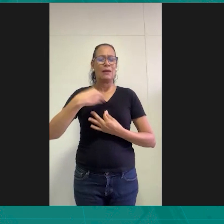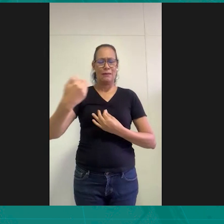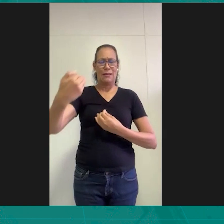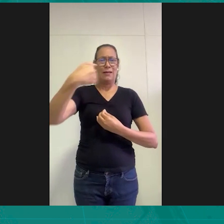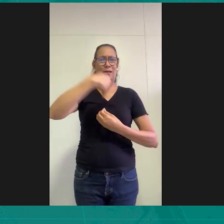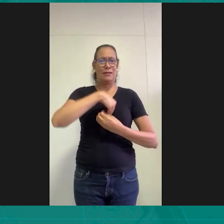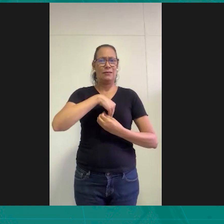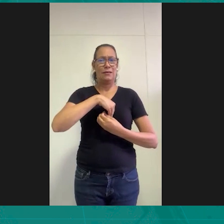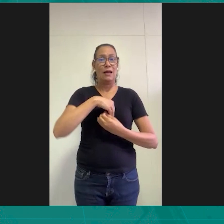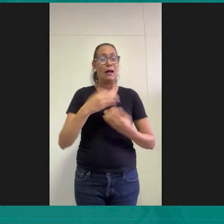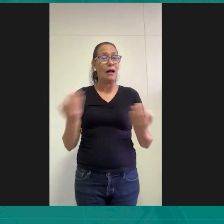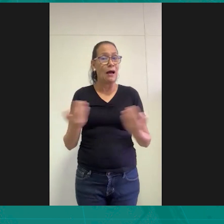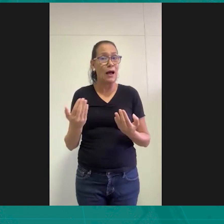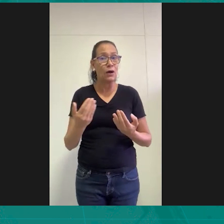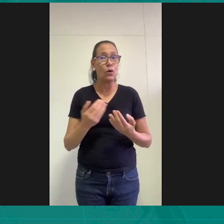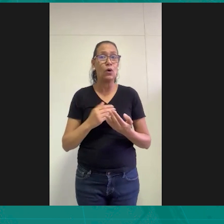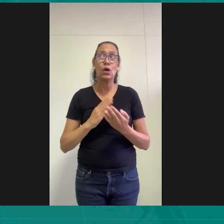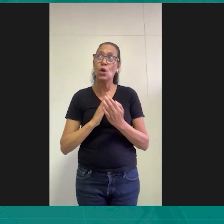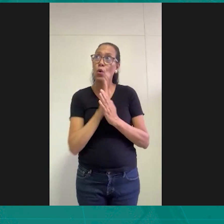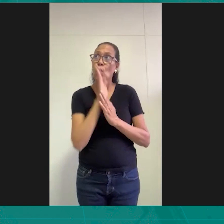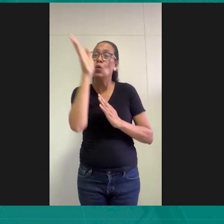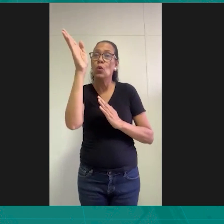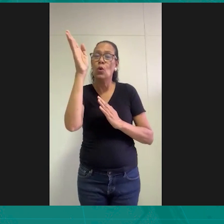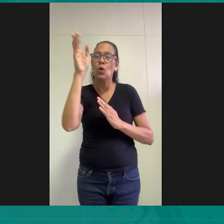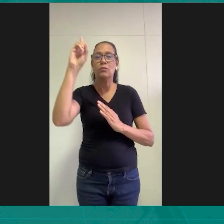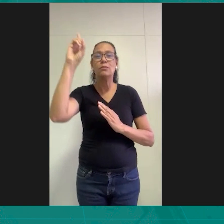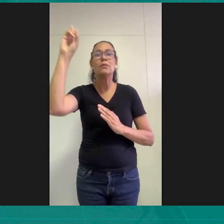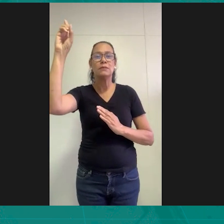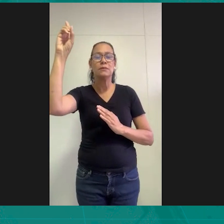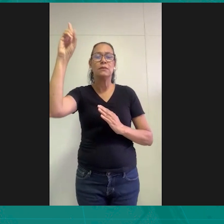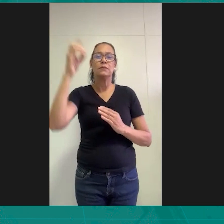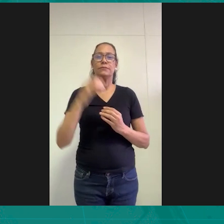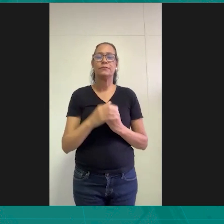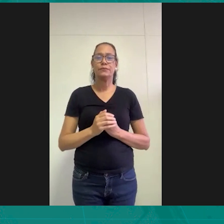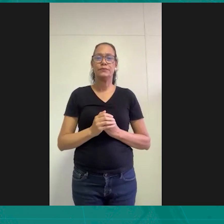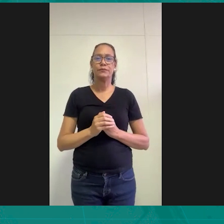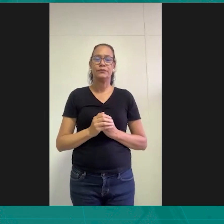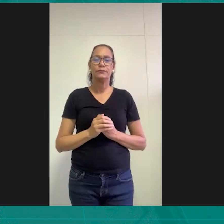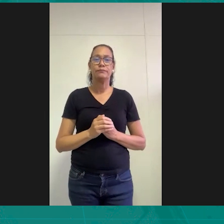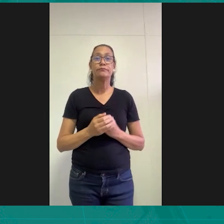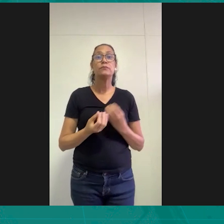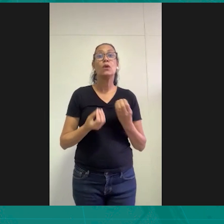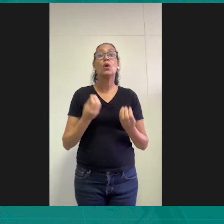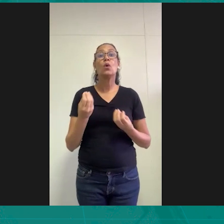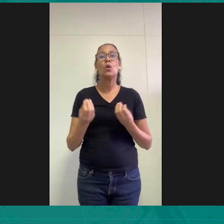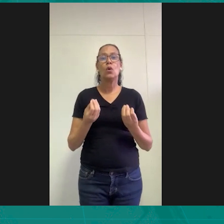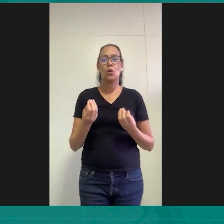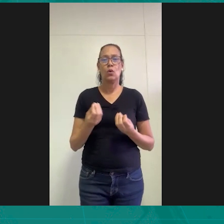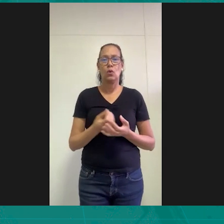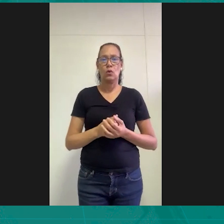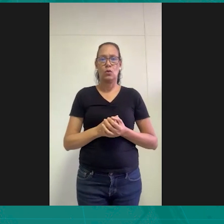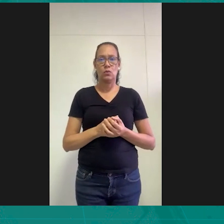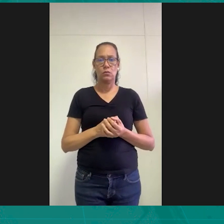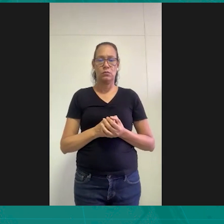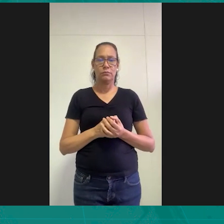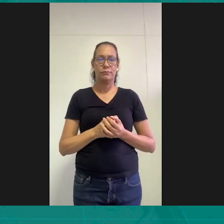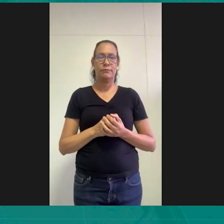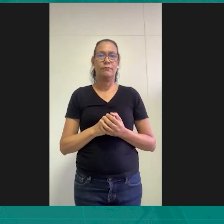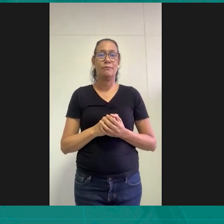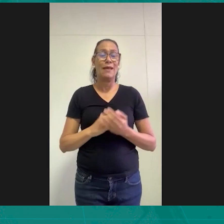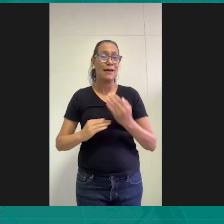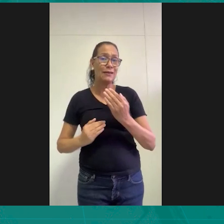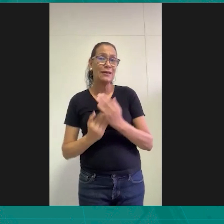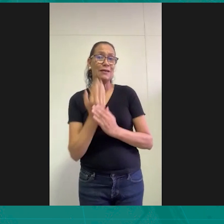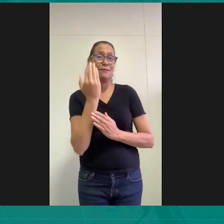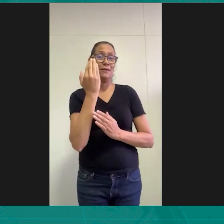Deus. Como, né? Bom, como? Por meio da morte e